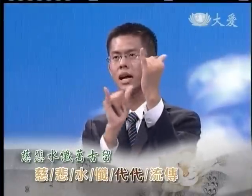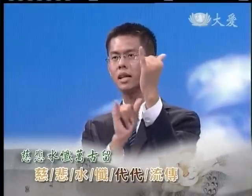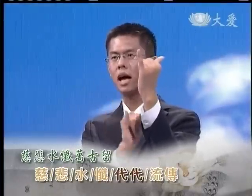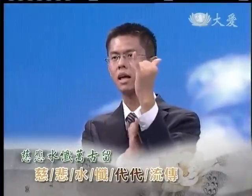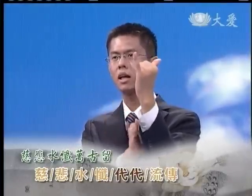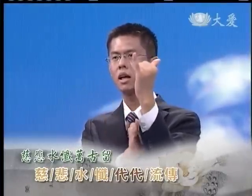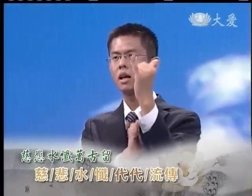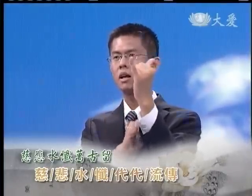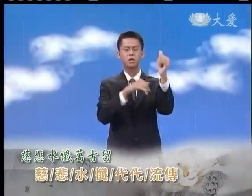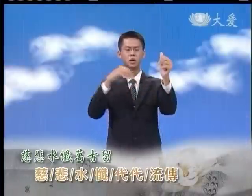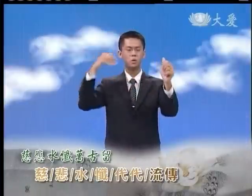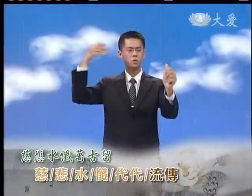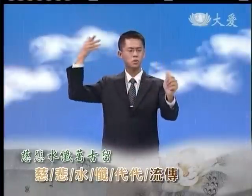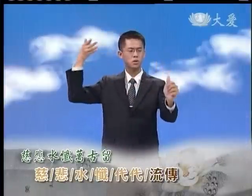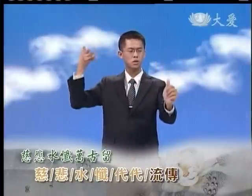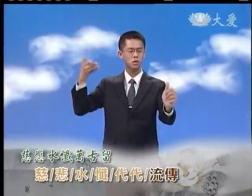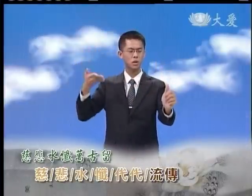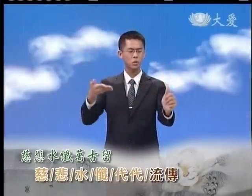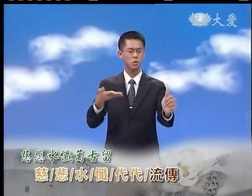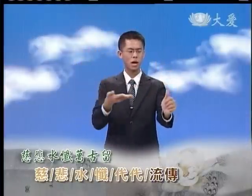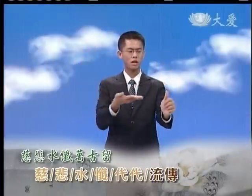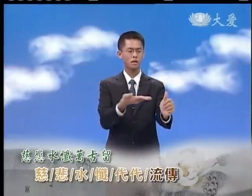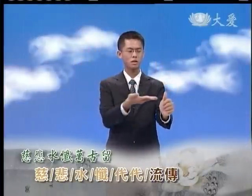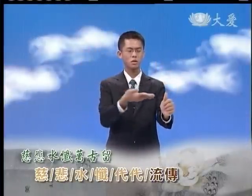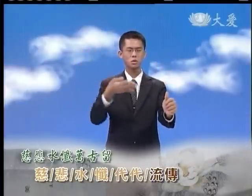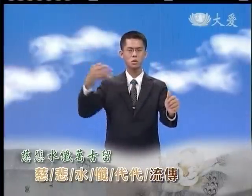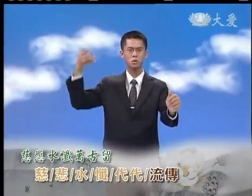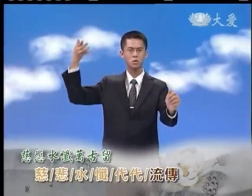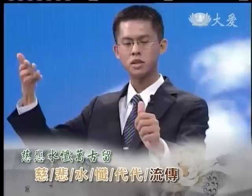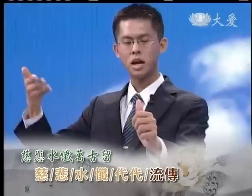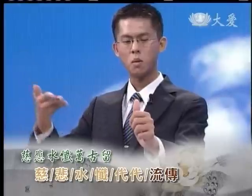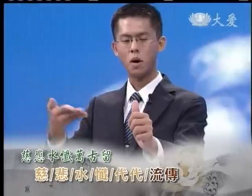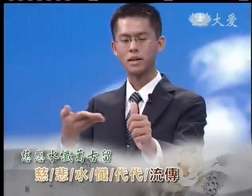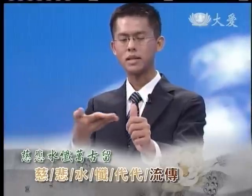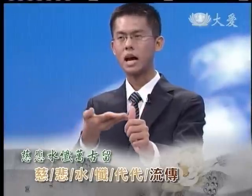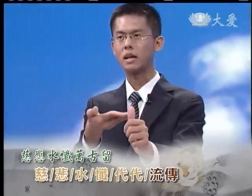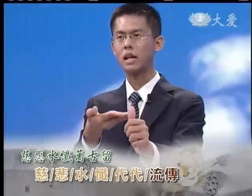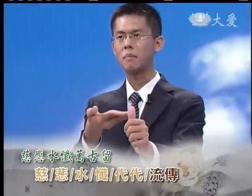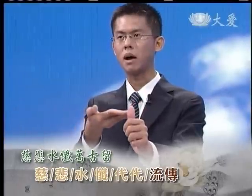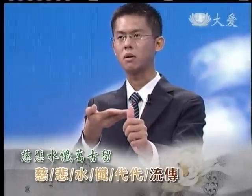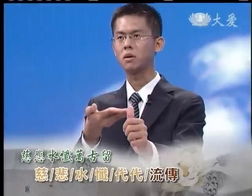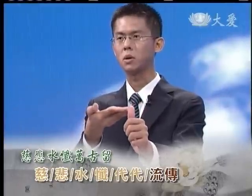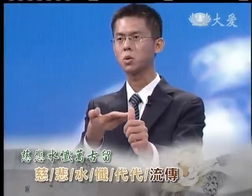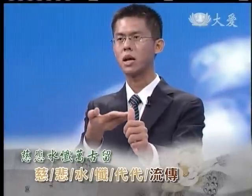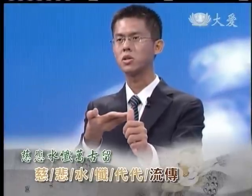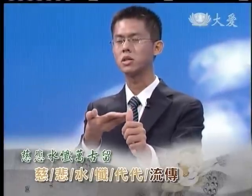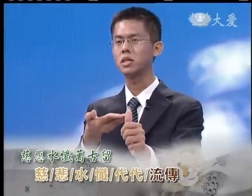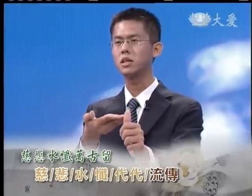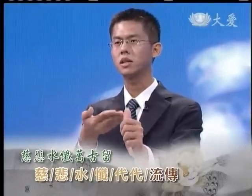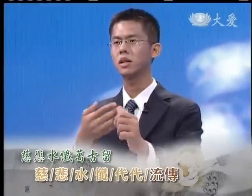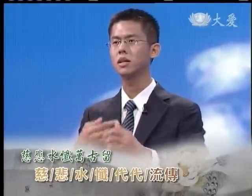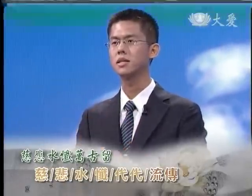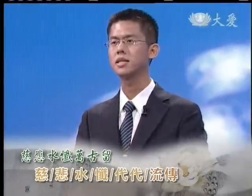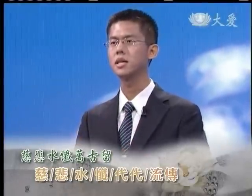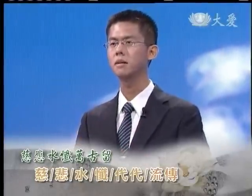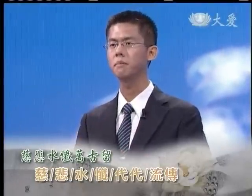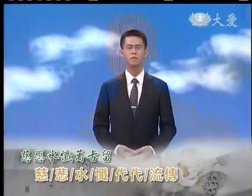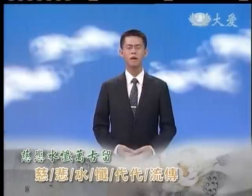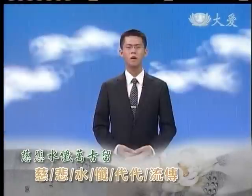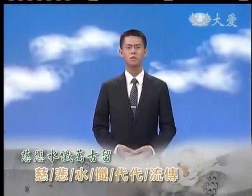代代，流就是流传，右手从上往下代表流传至今的意思。好，